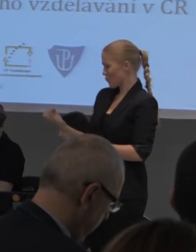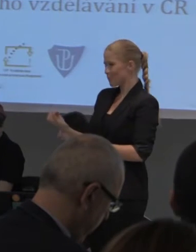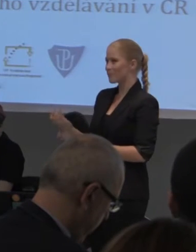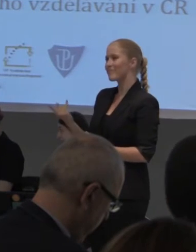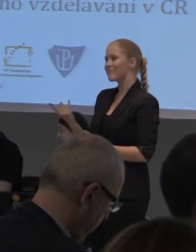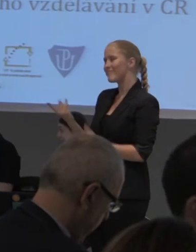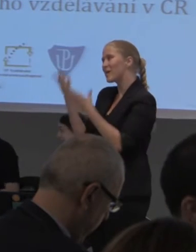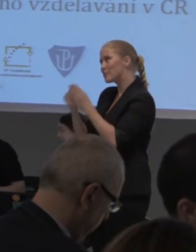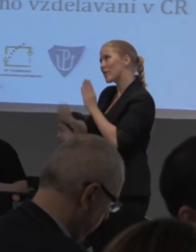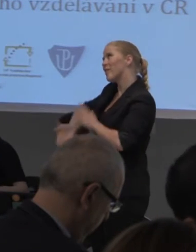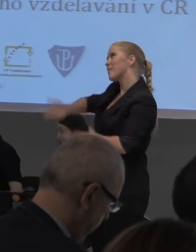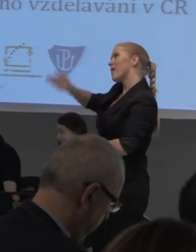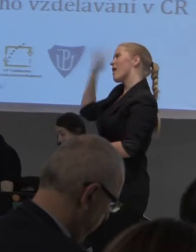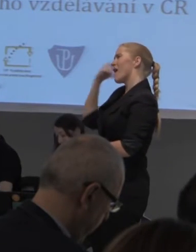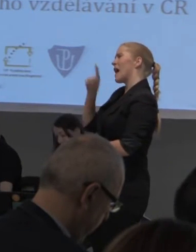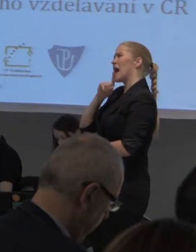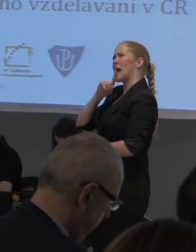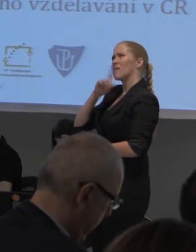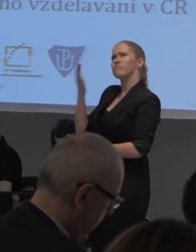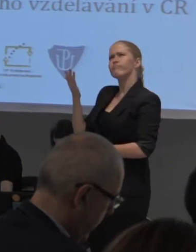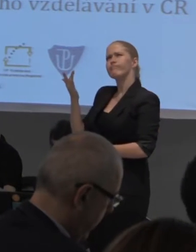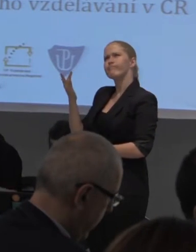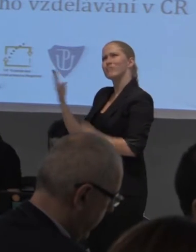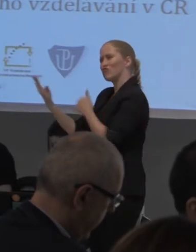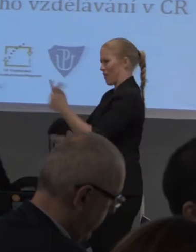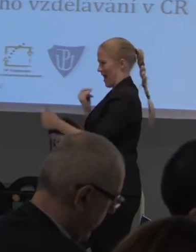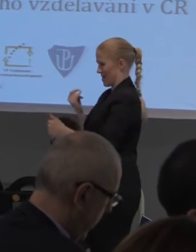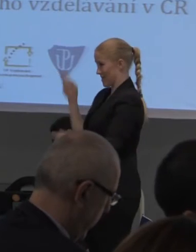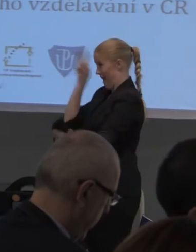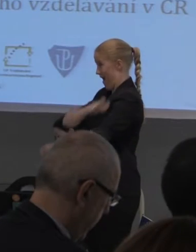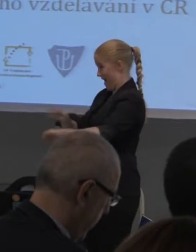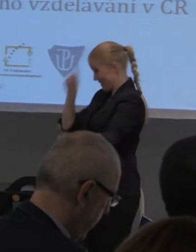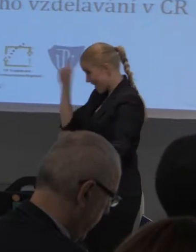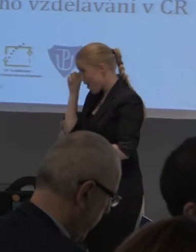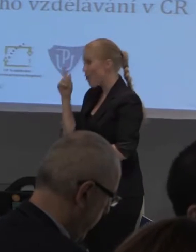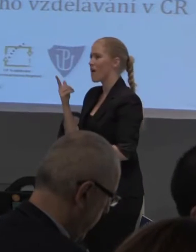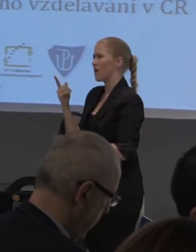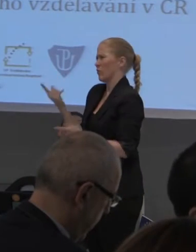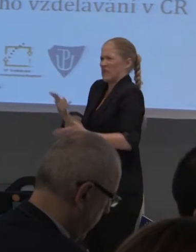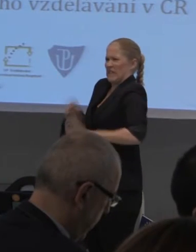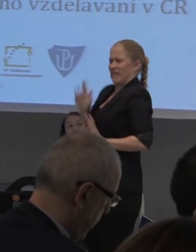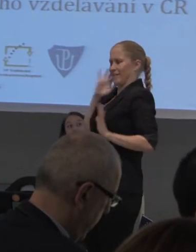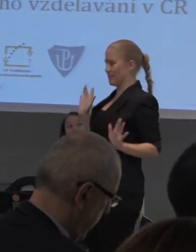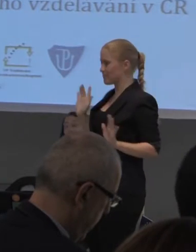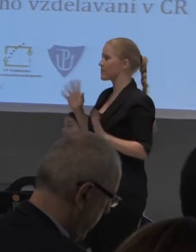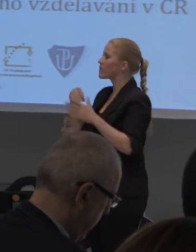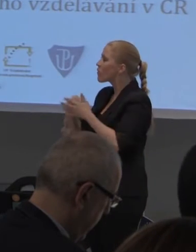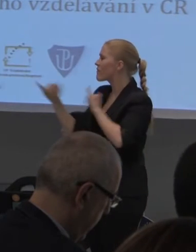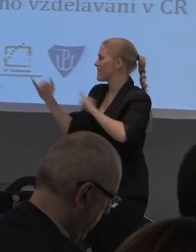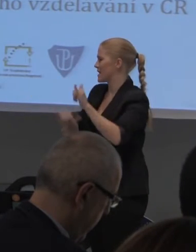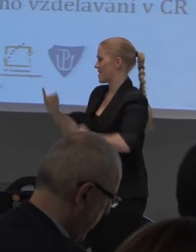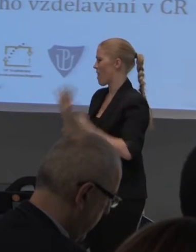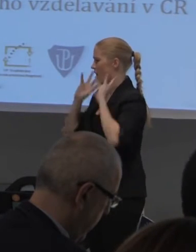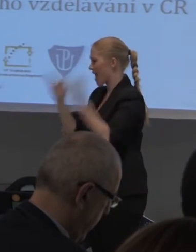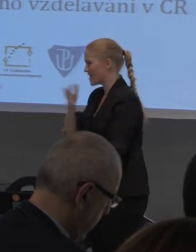Historka. Byla jsem před 14 dny v Hradci Králové, nebo před týdnem v Hradci Králové na festivalu, krásný